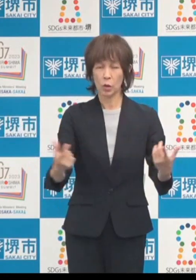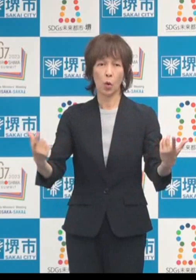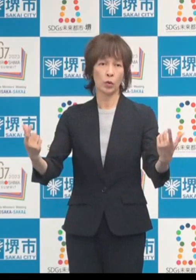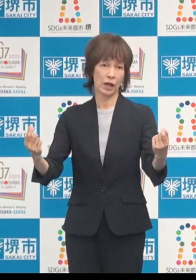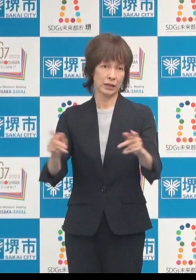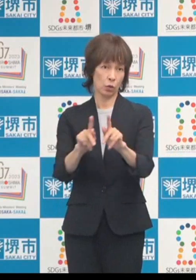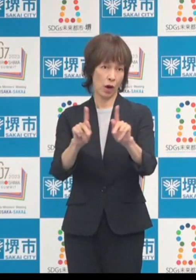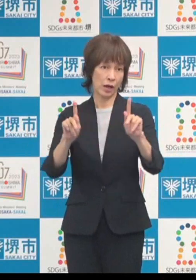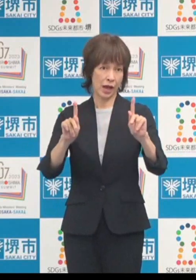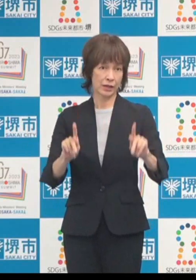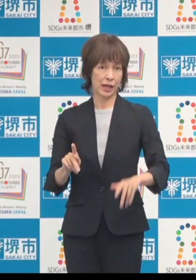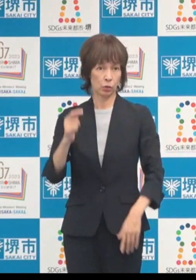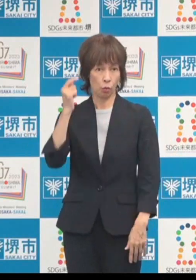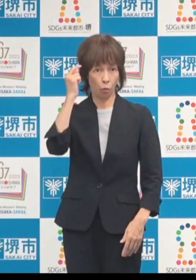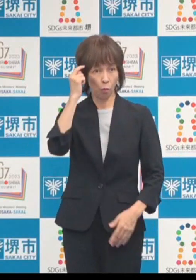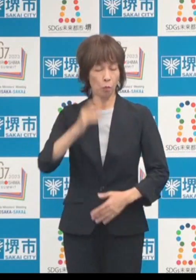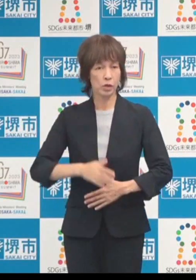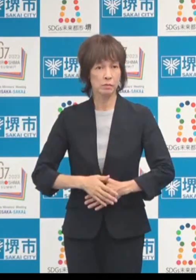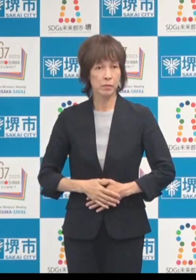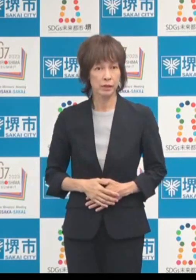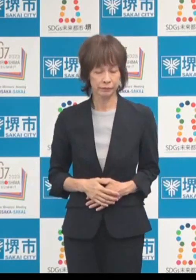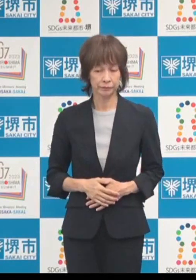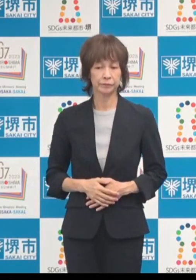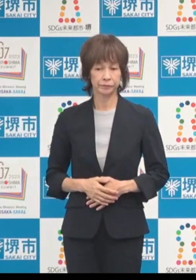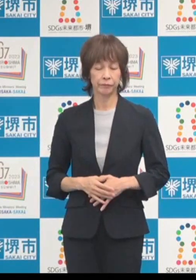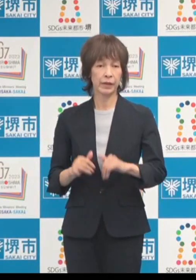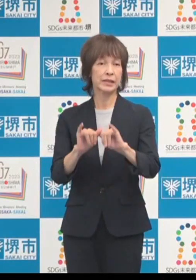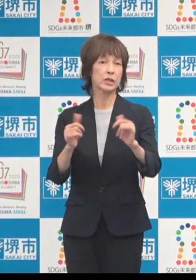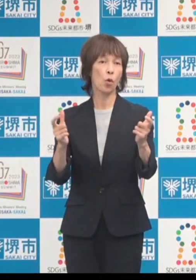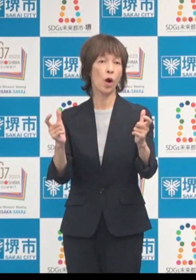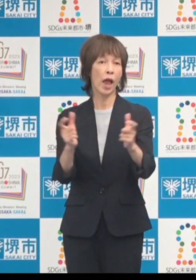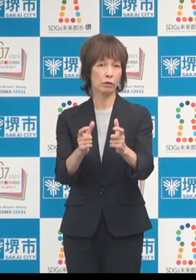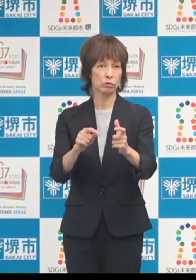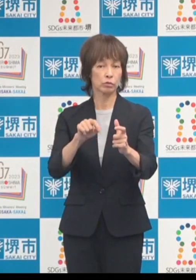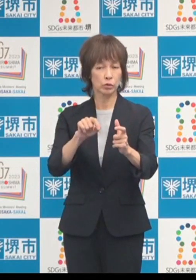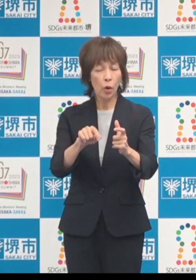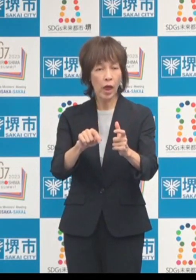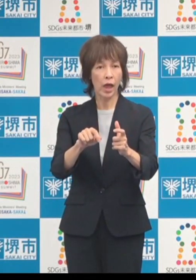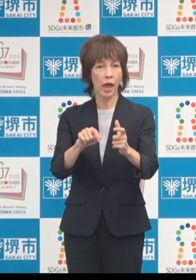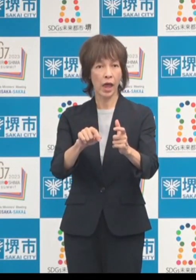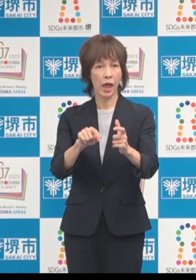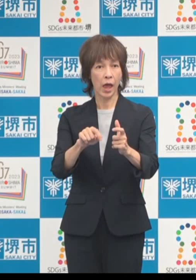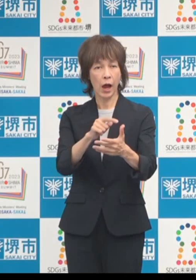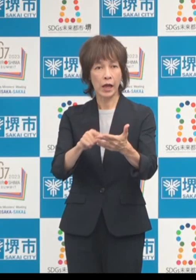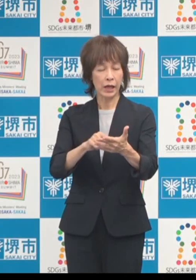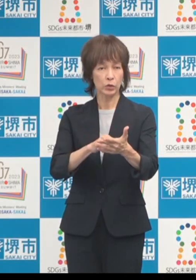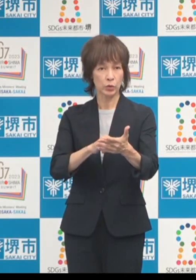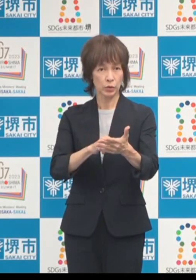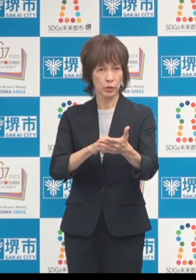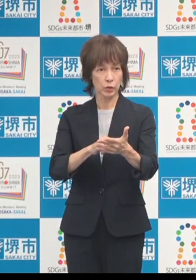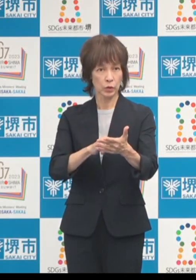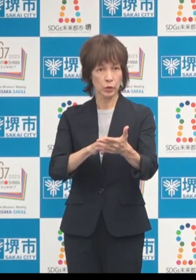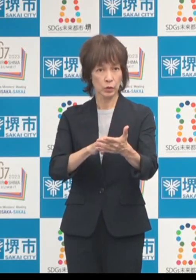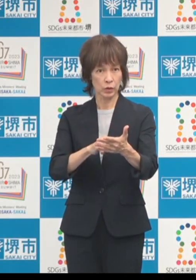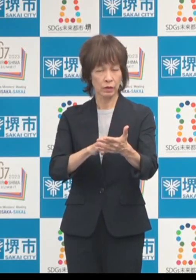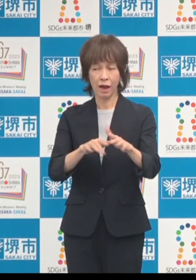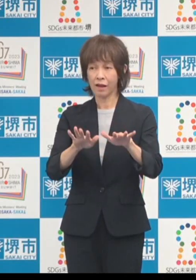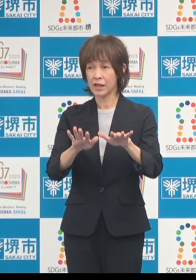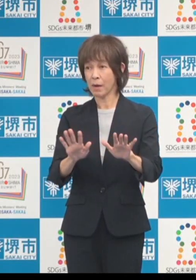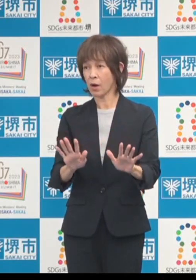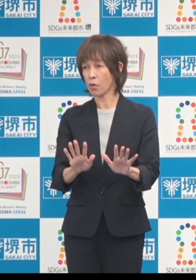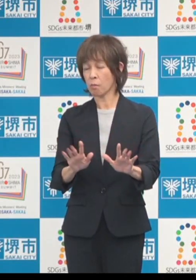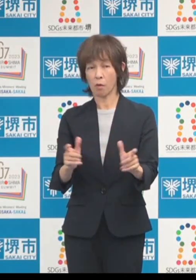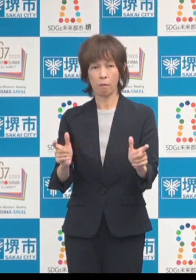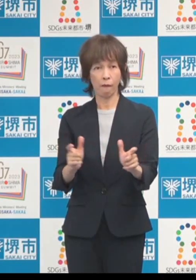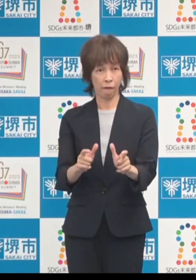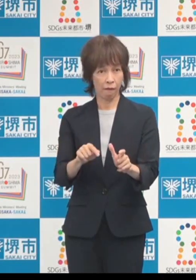思いますが、その人口減を食い止める、特に今少子化が加速している時代です